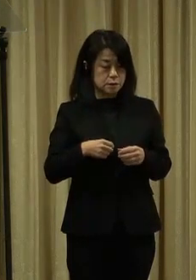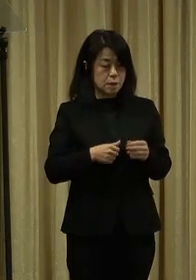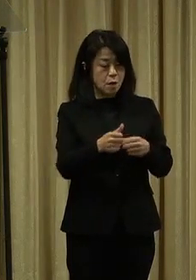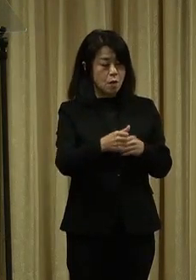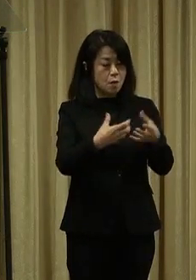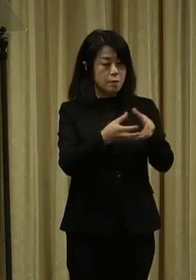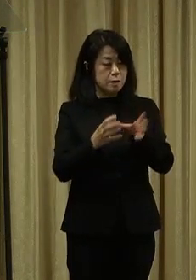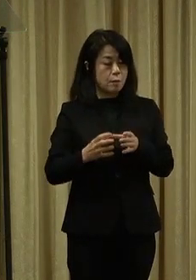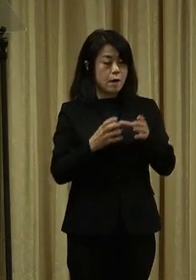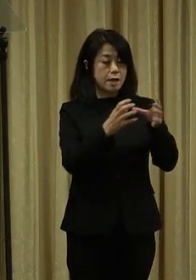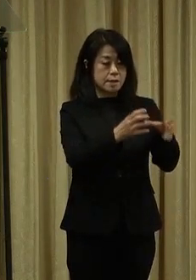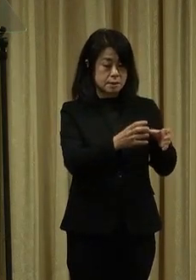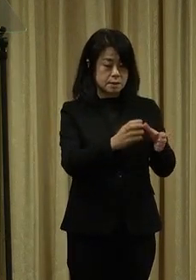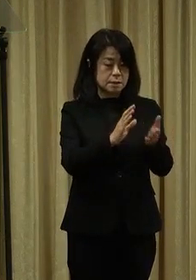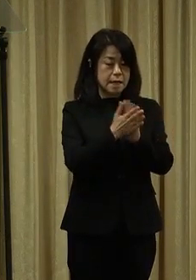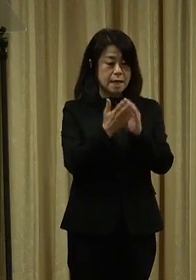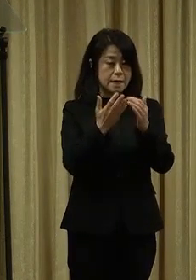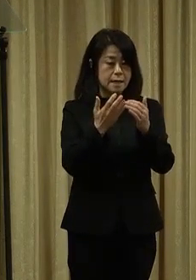ほか